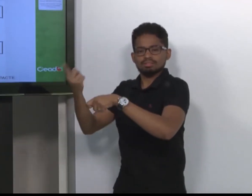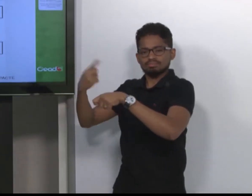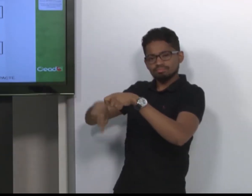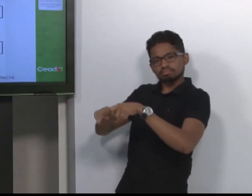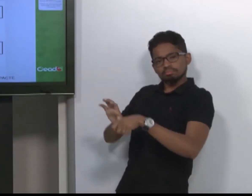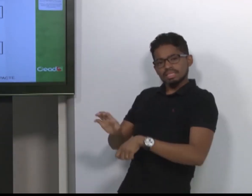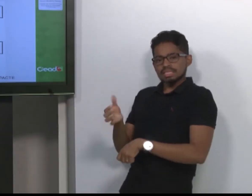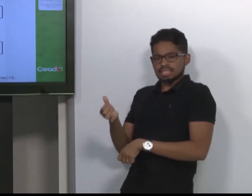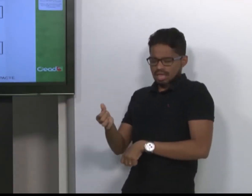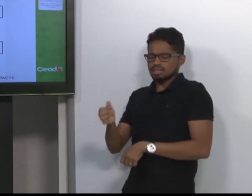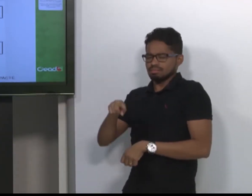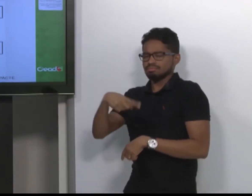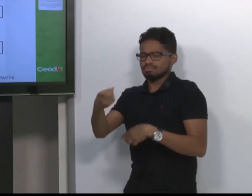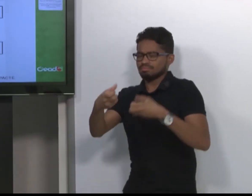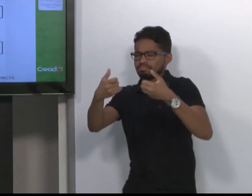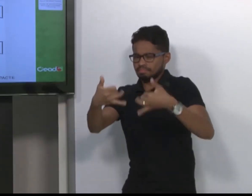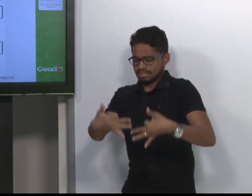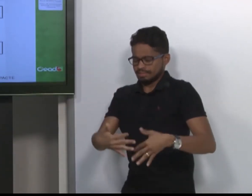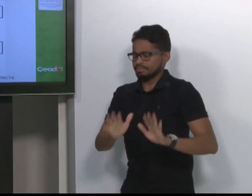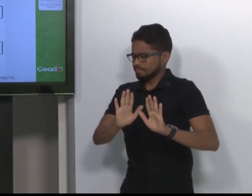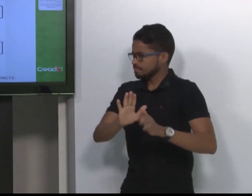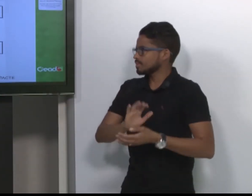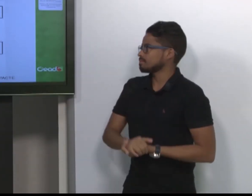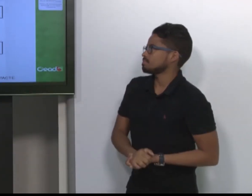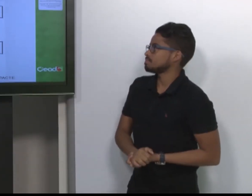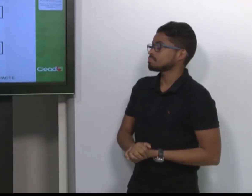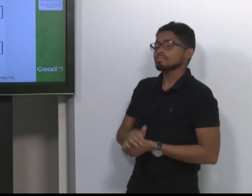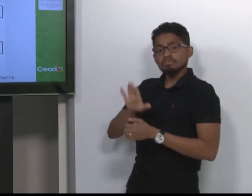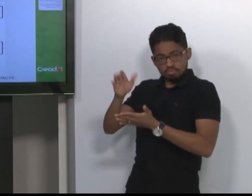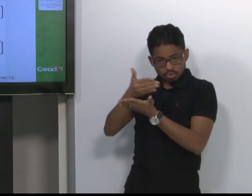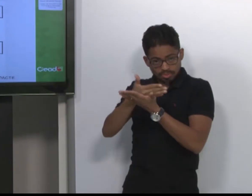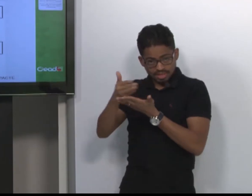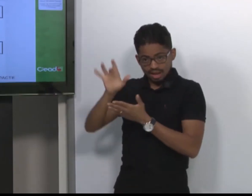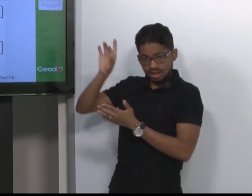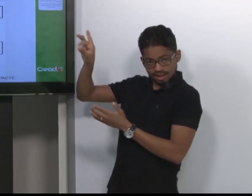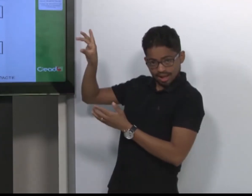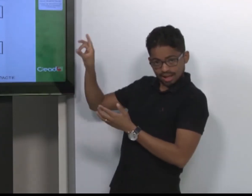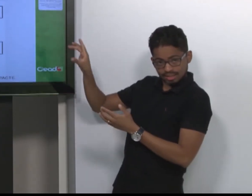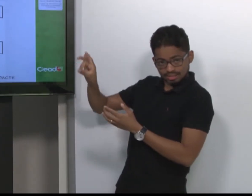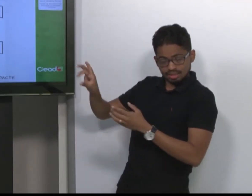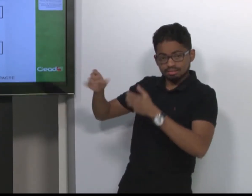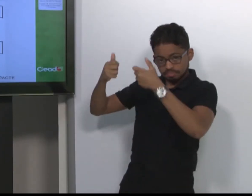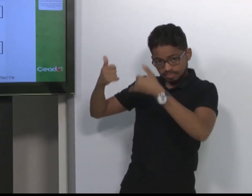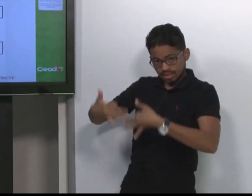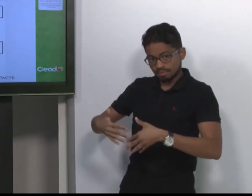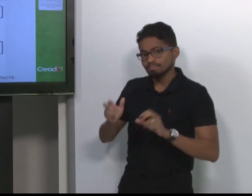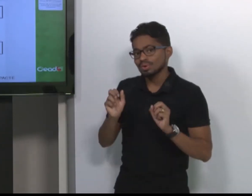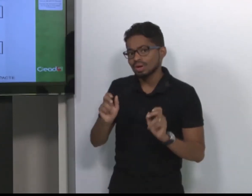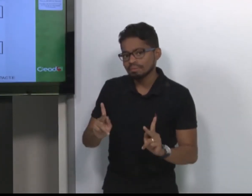5 relacionados à competência e o sexto eu explicarei depois. Vou explicar cada um